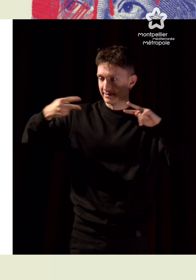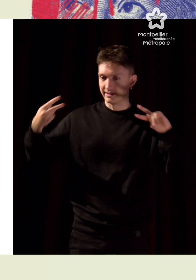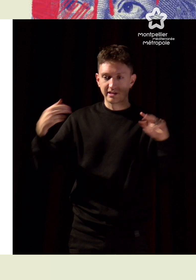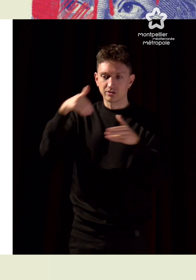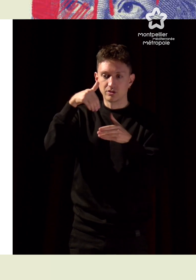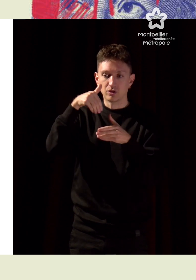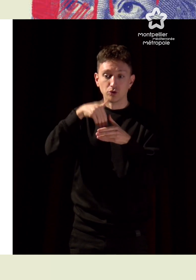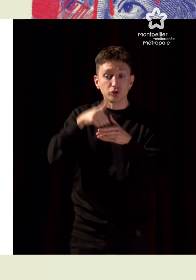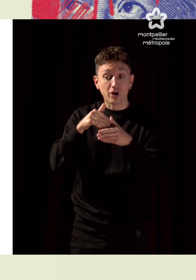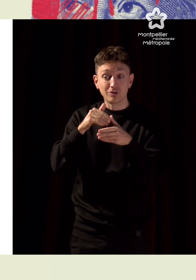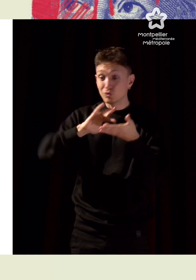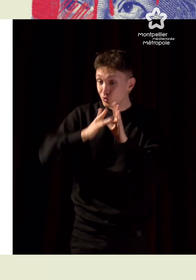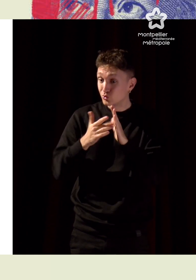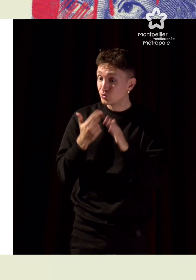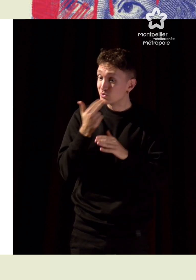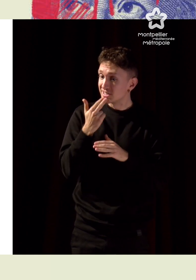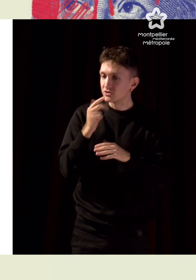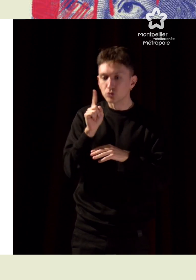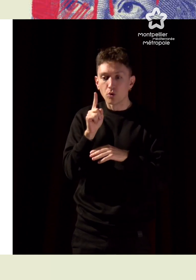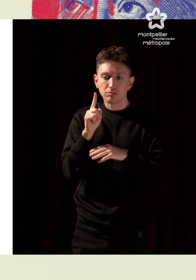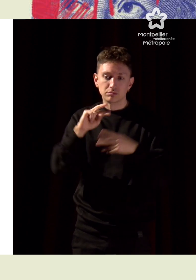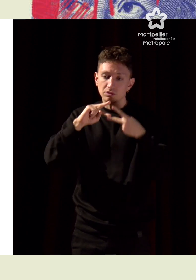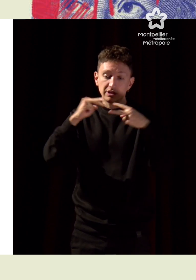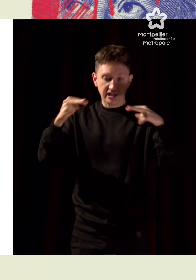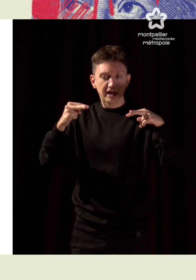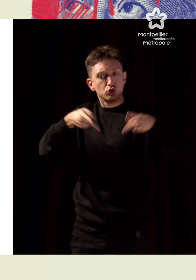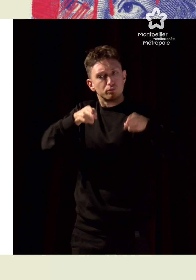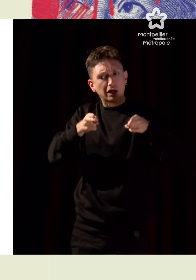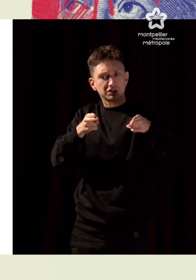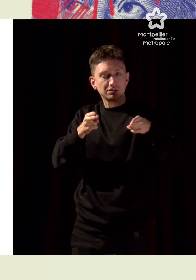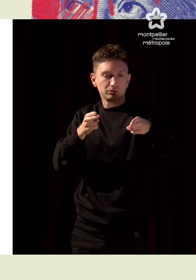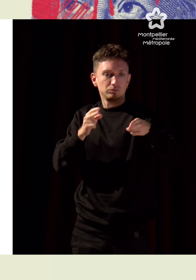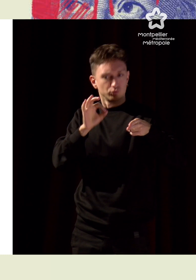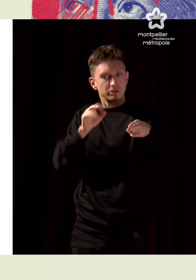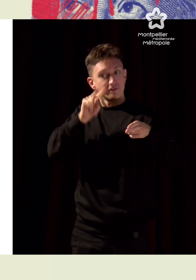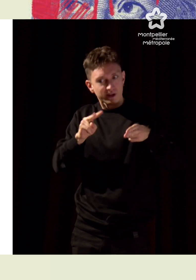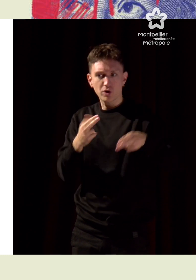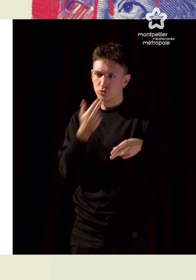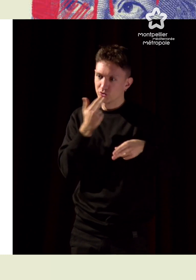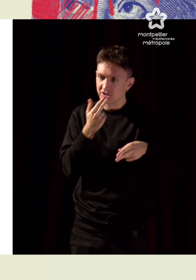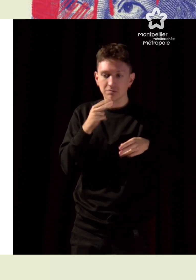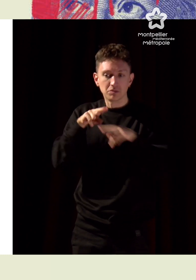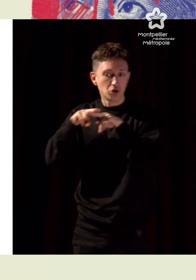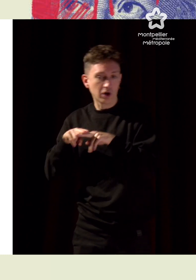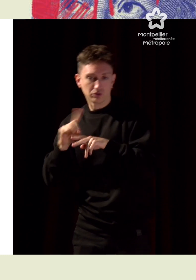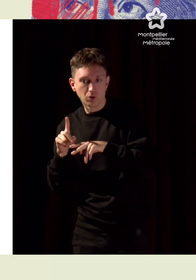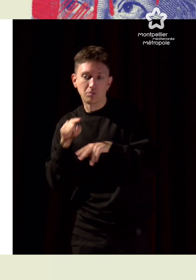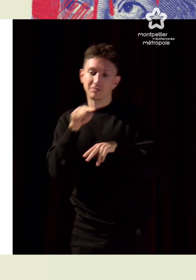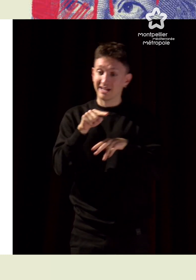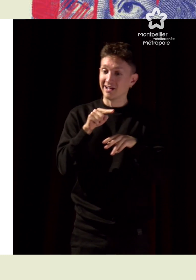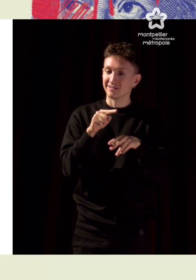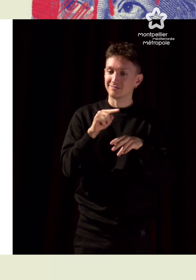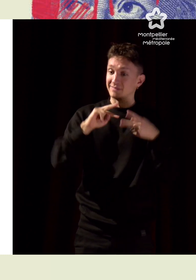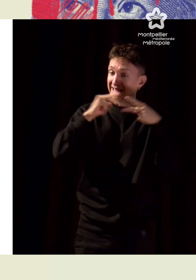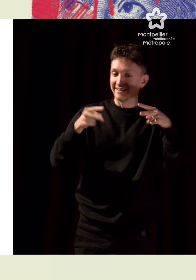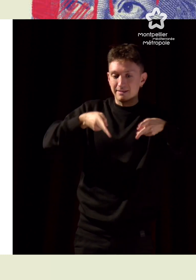l'ADN qui sert à grand-chose. Il y a seulement un petit bout de l'ADN qui sert vraiment à quelque chose. C'est ce qu'on appelle les gènes.